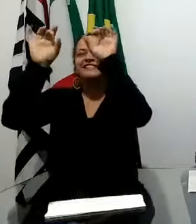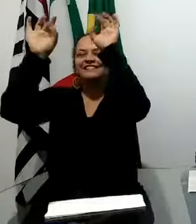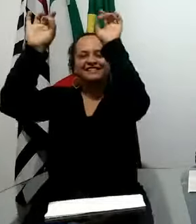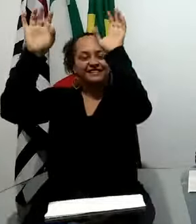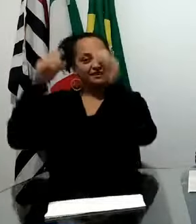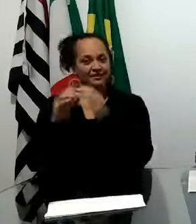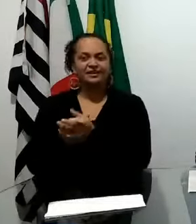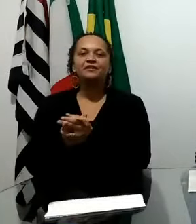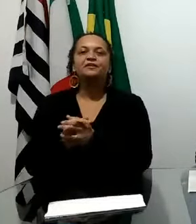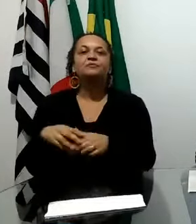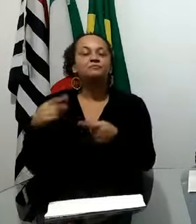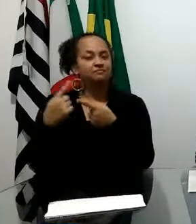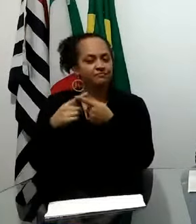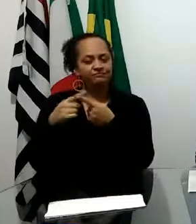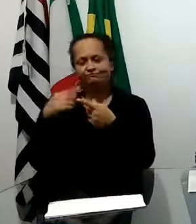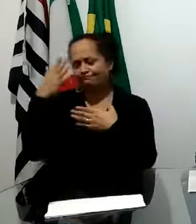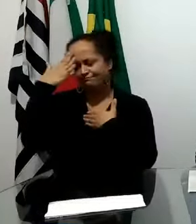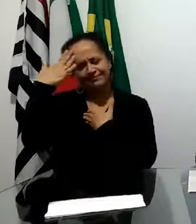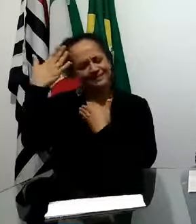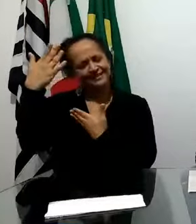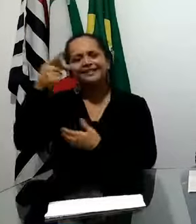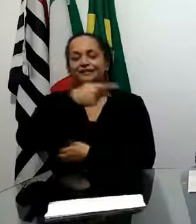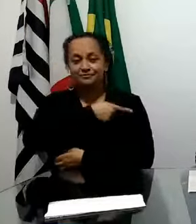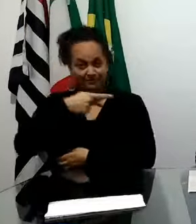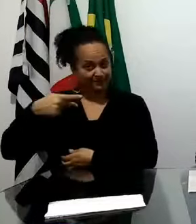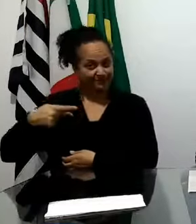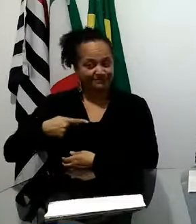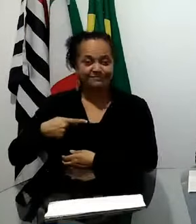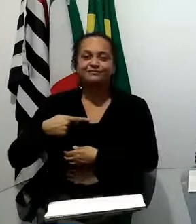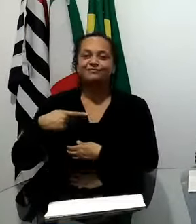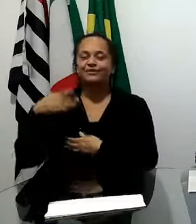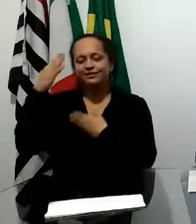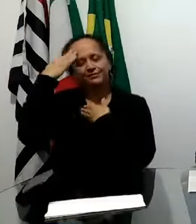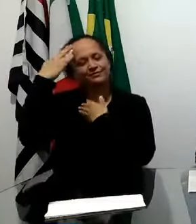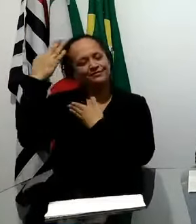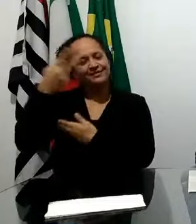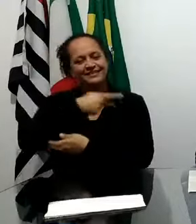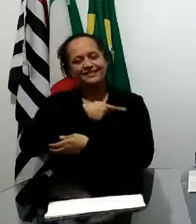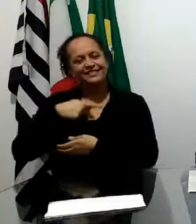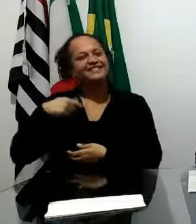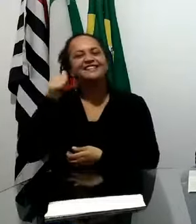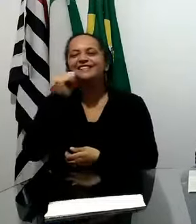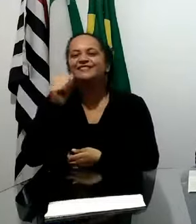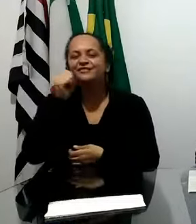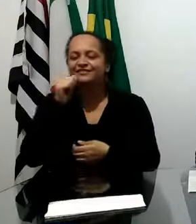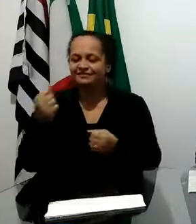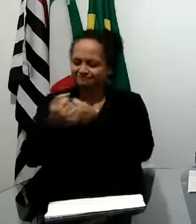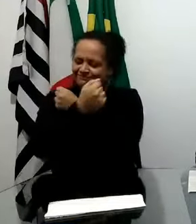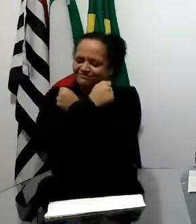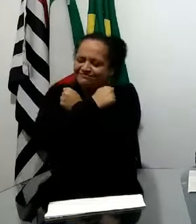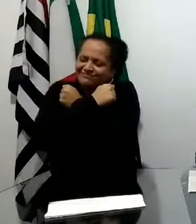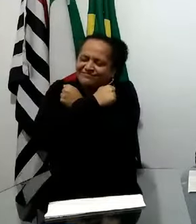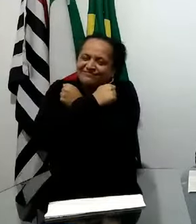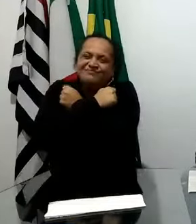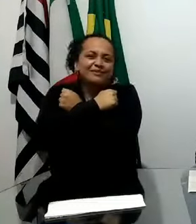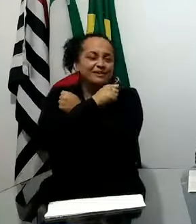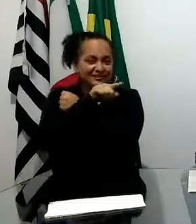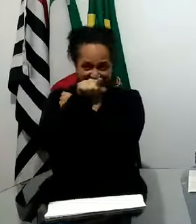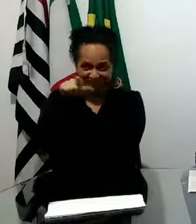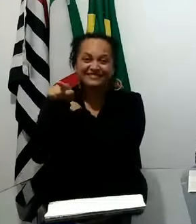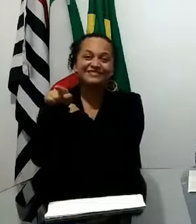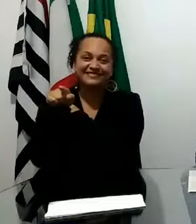tendo, né? Obrigado, pastor Fernando, irmã Irene. Um abraço enorme para os nossos irmãos